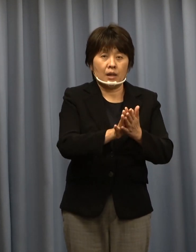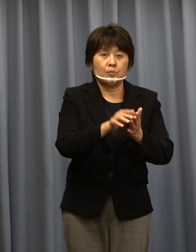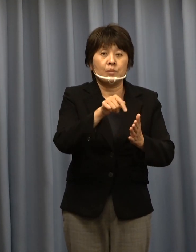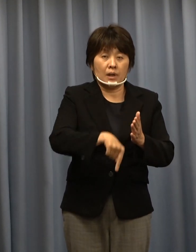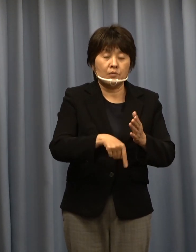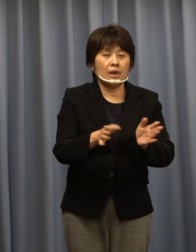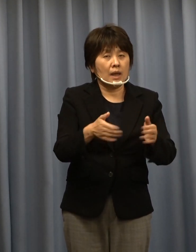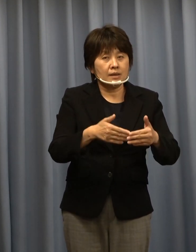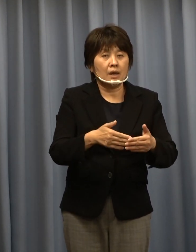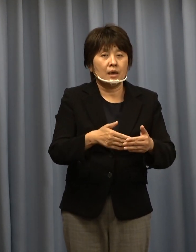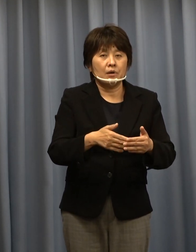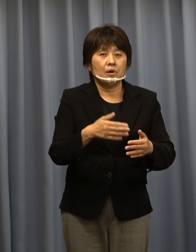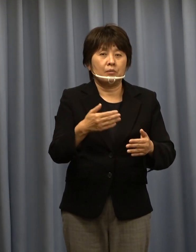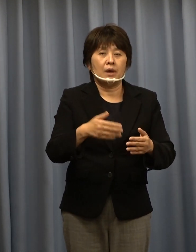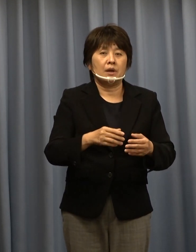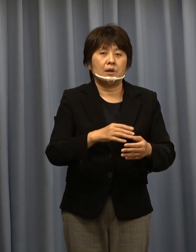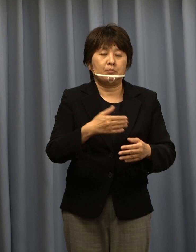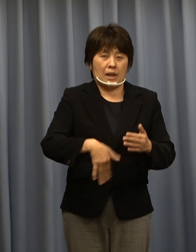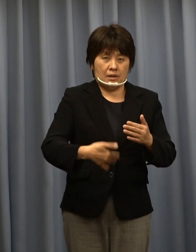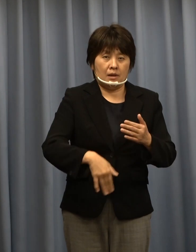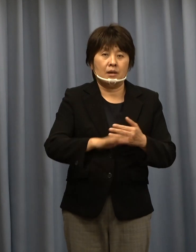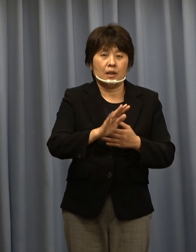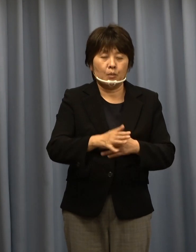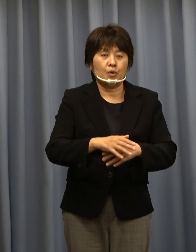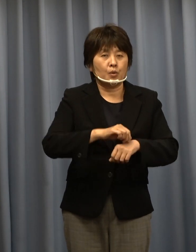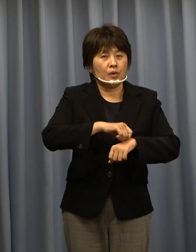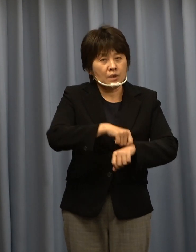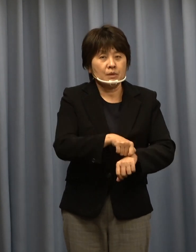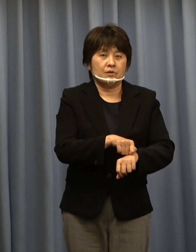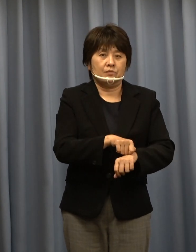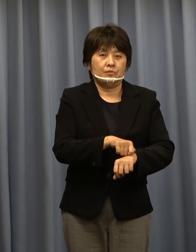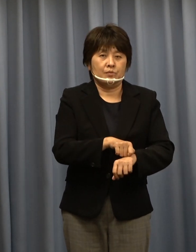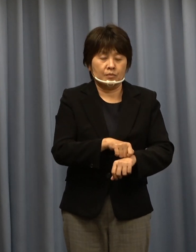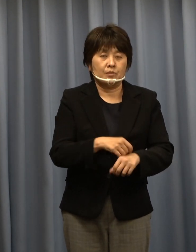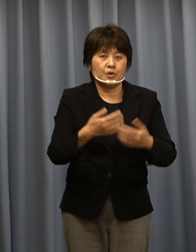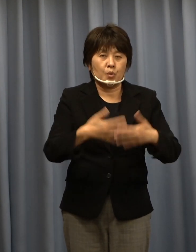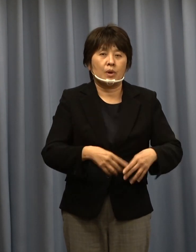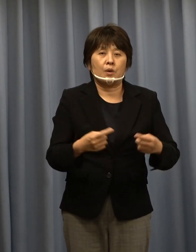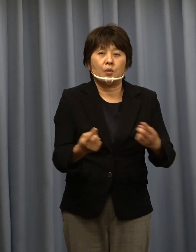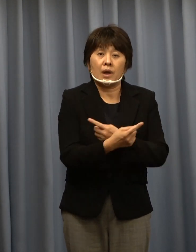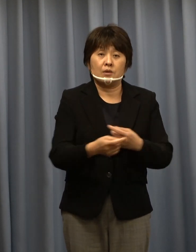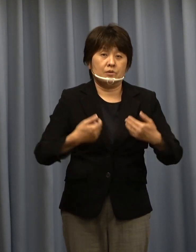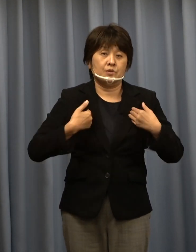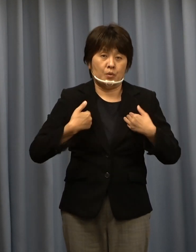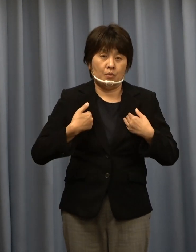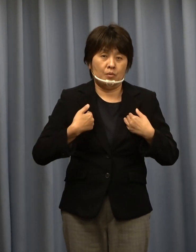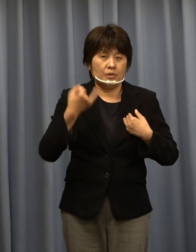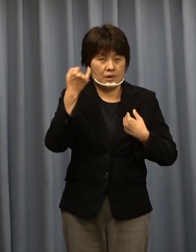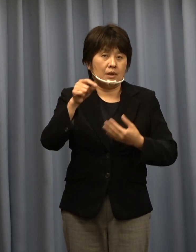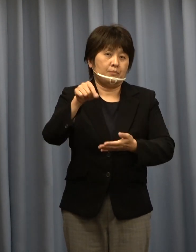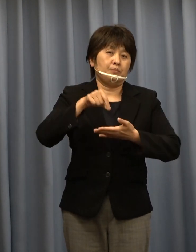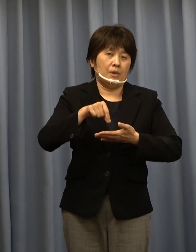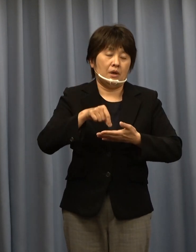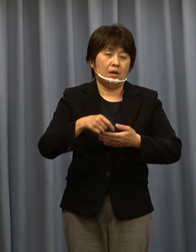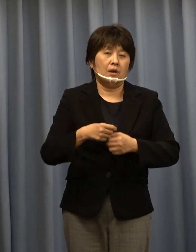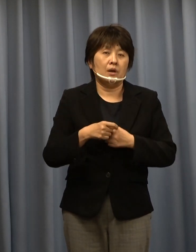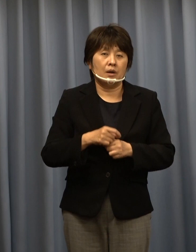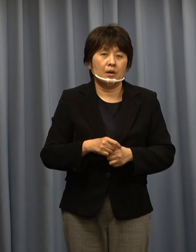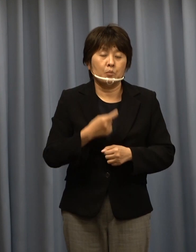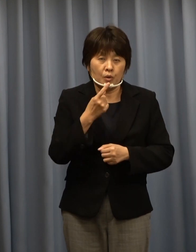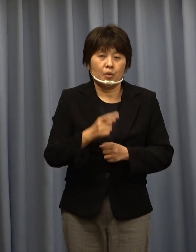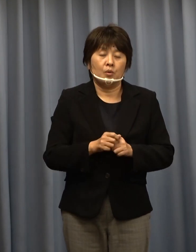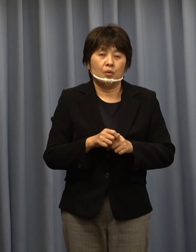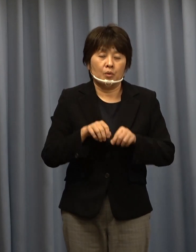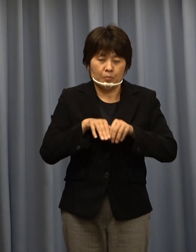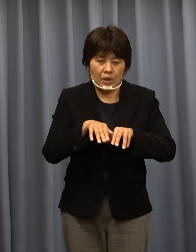点、少し尽くした方が良いのではないかということ、もう一点はクラスターが発生